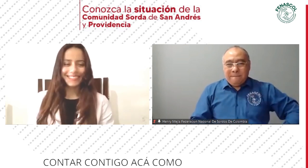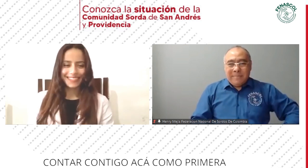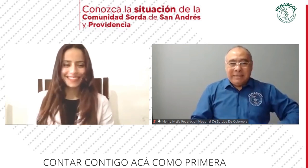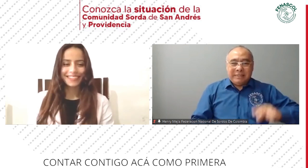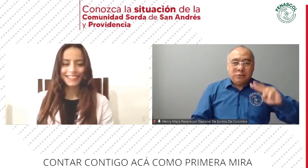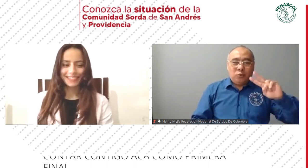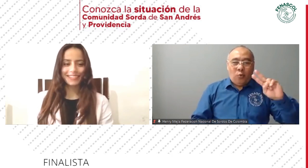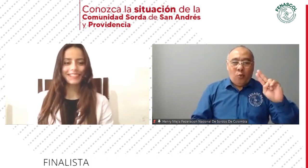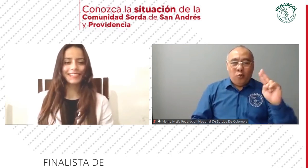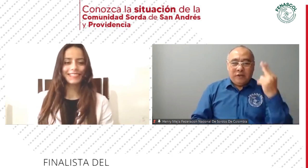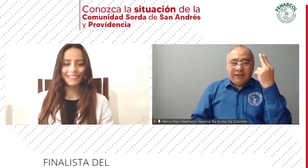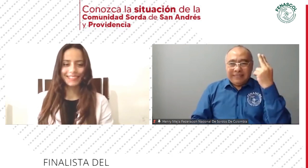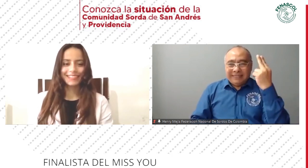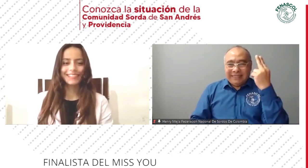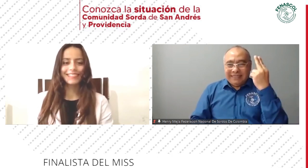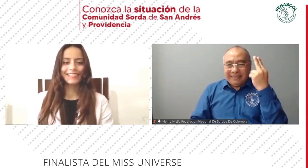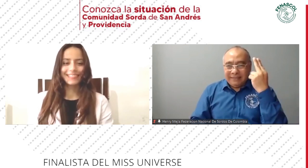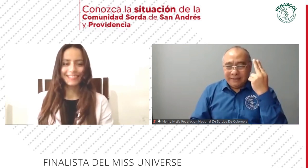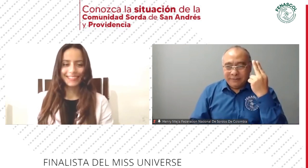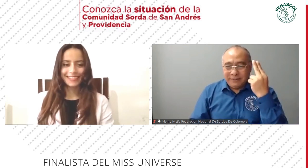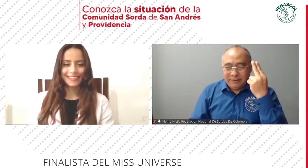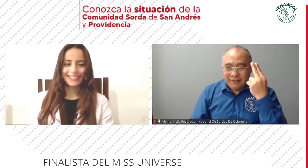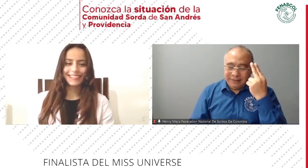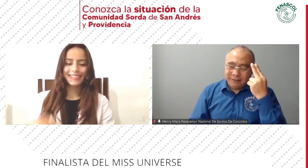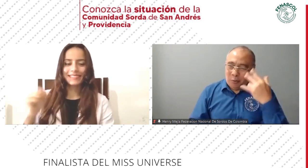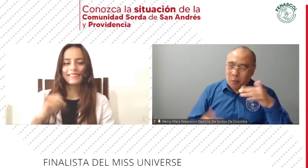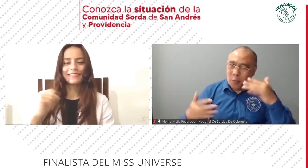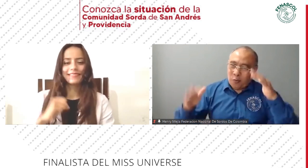primera finalista del miss universe